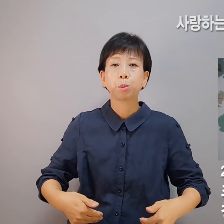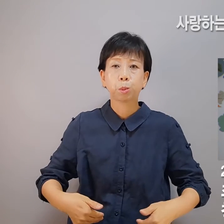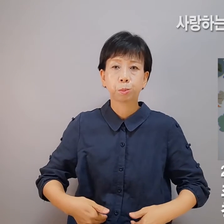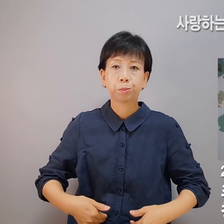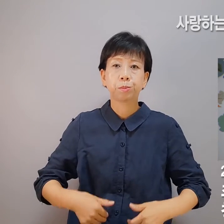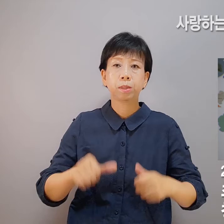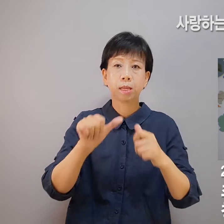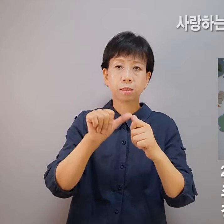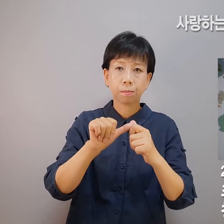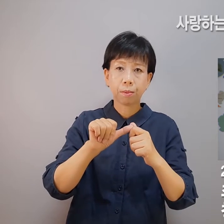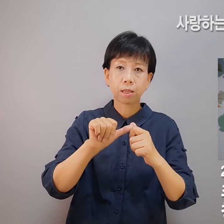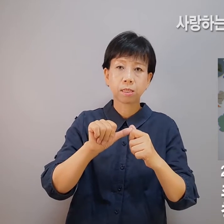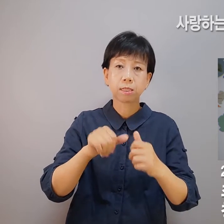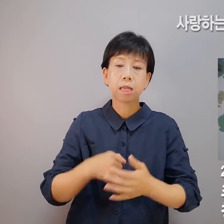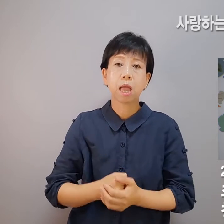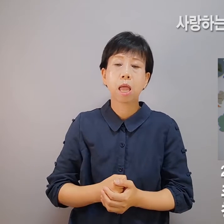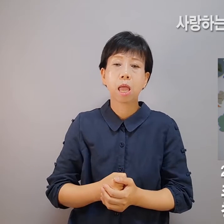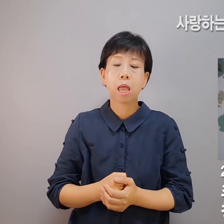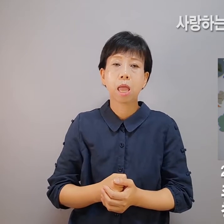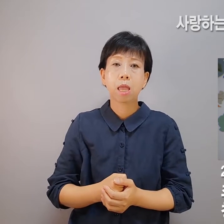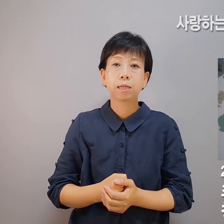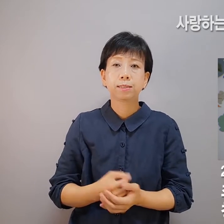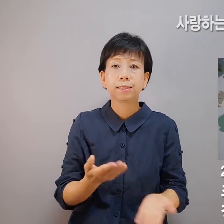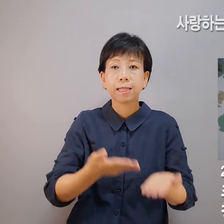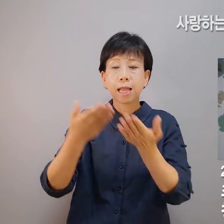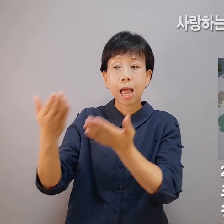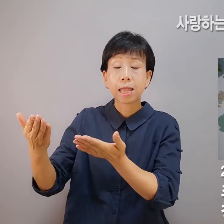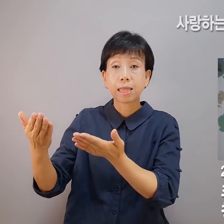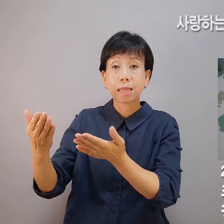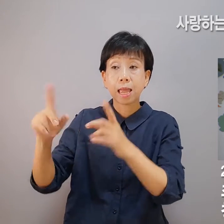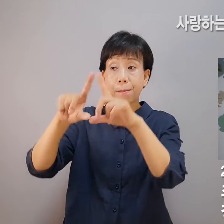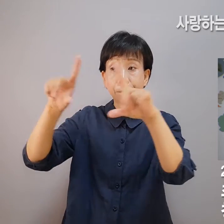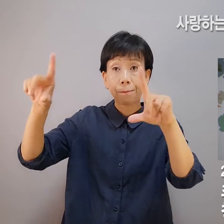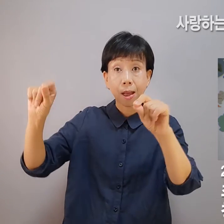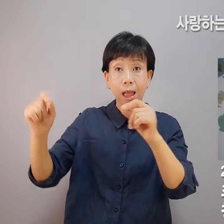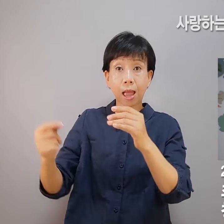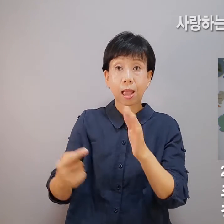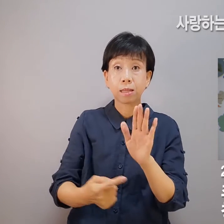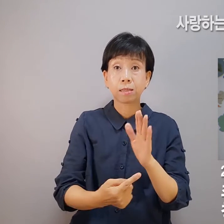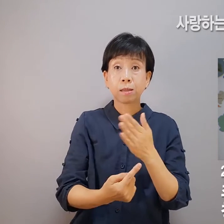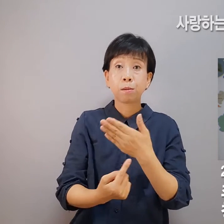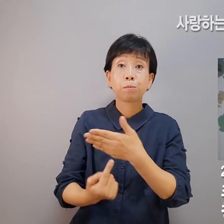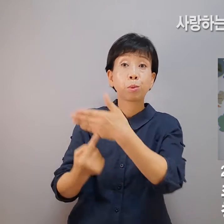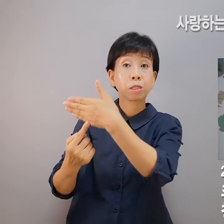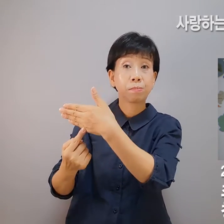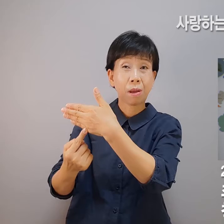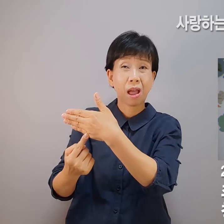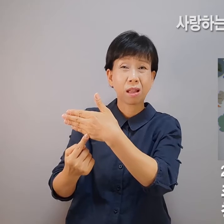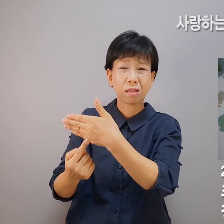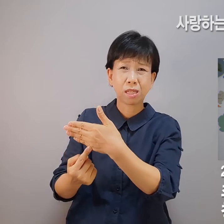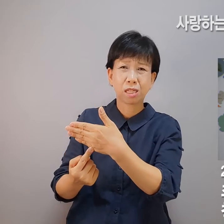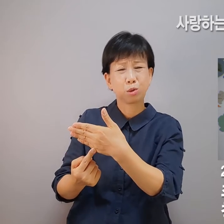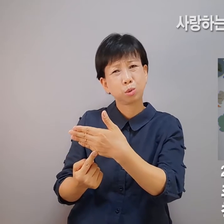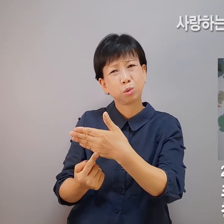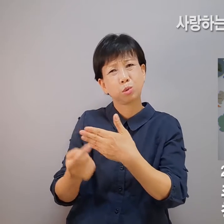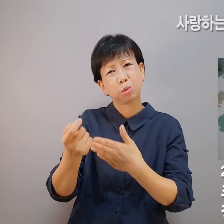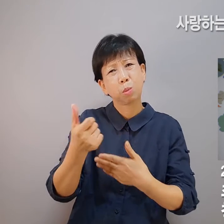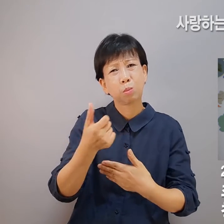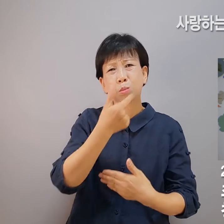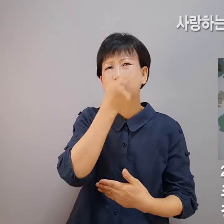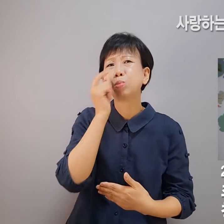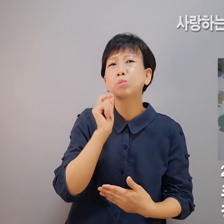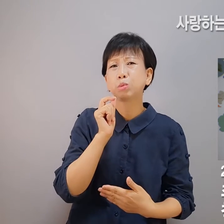읽어주십시오. 부실한 표지판으로 인해 교회를 찾기가 어렵습니다. 교회를 찾아가려고 하는데 미로